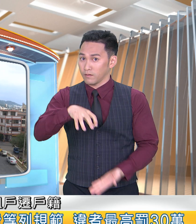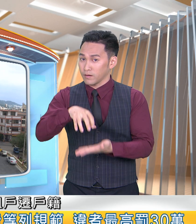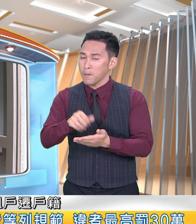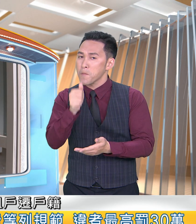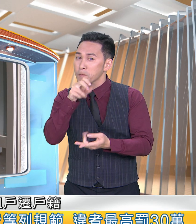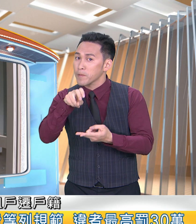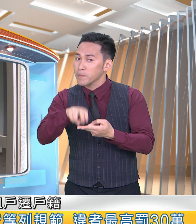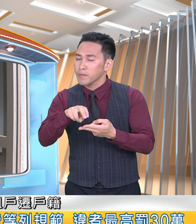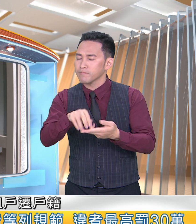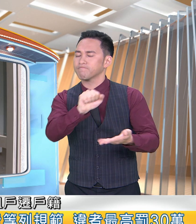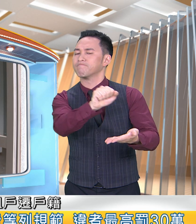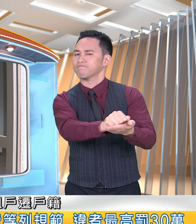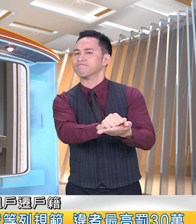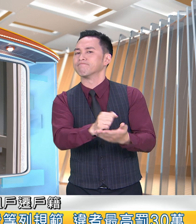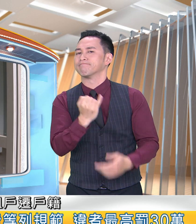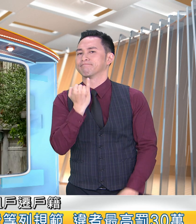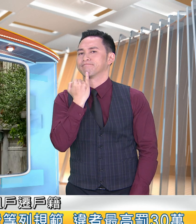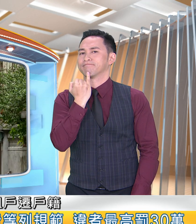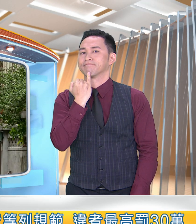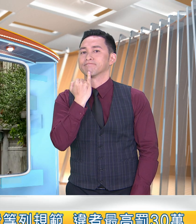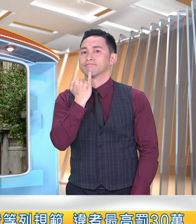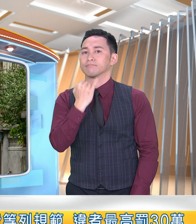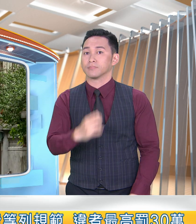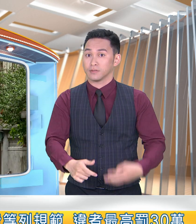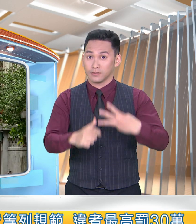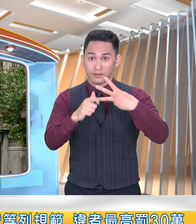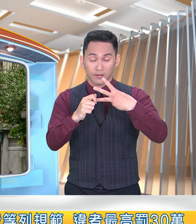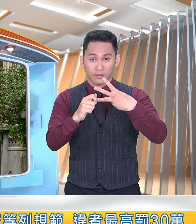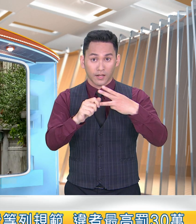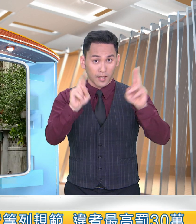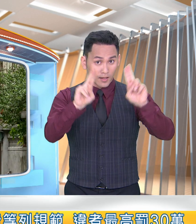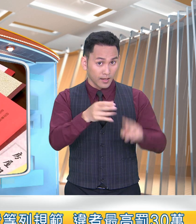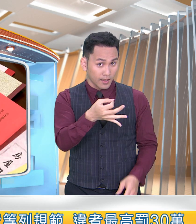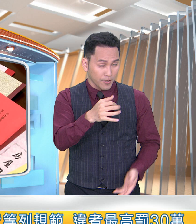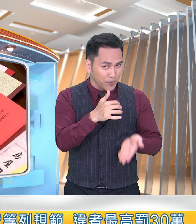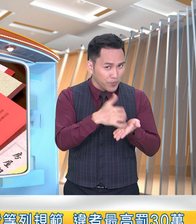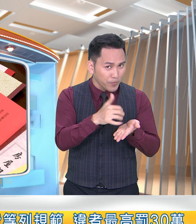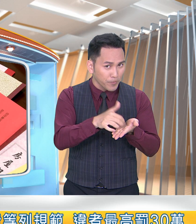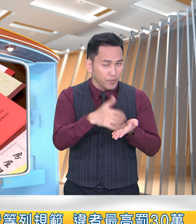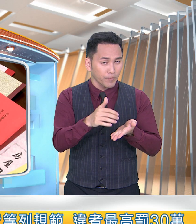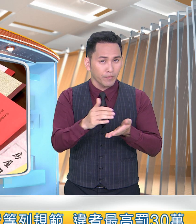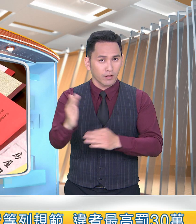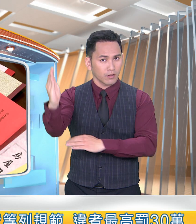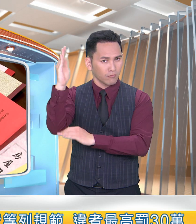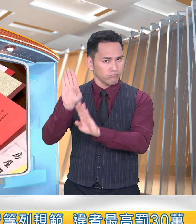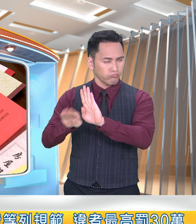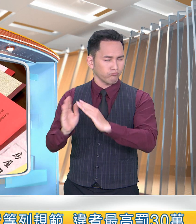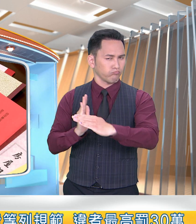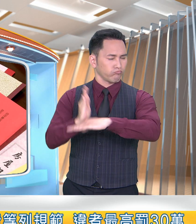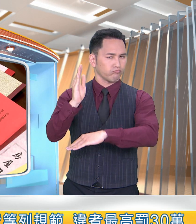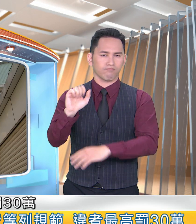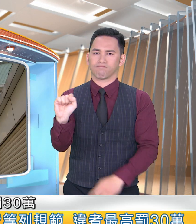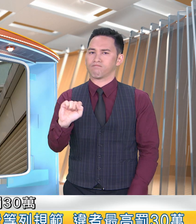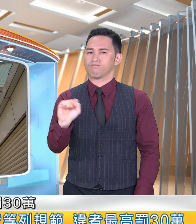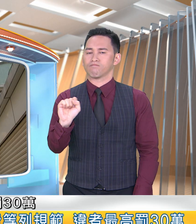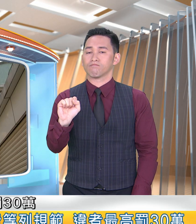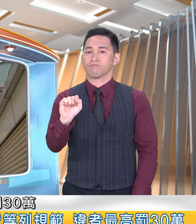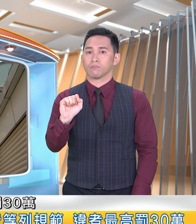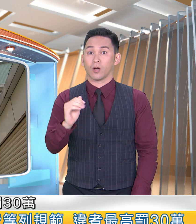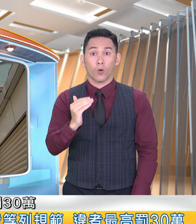户籍，还有电费不可以超收，违规者最高可以